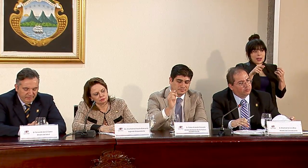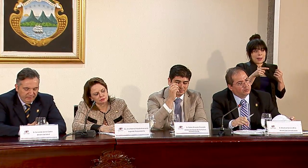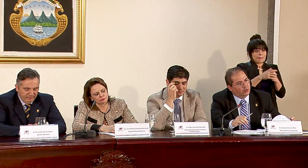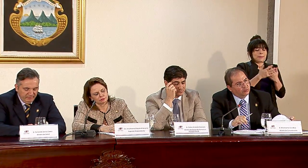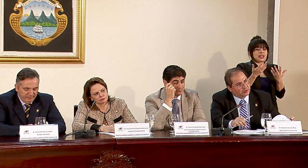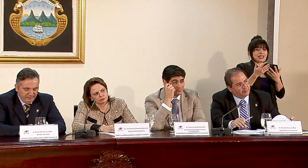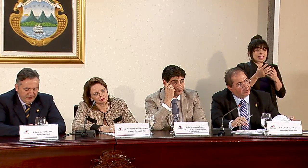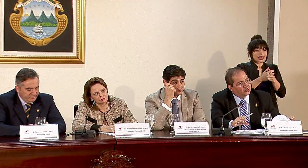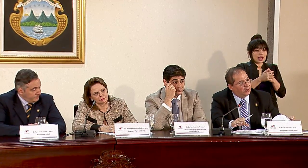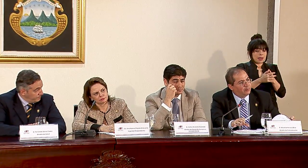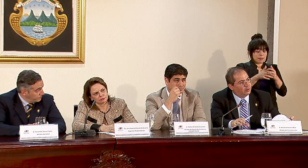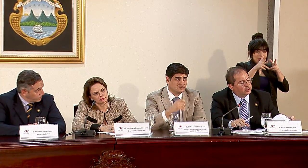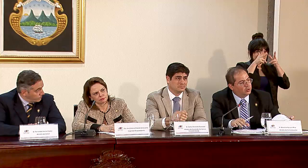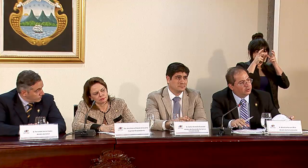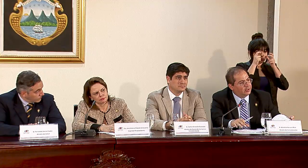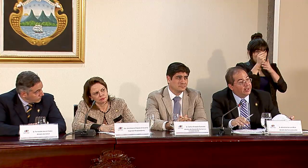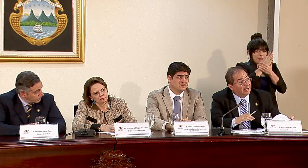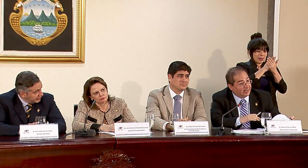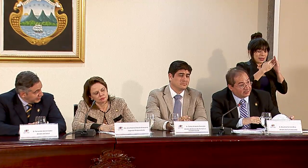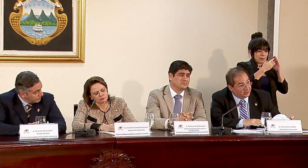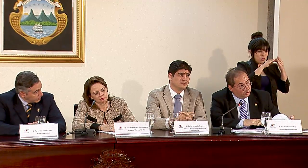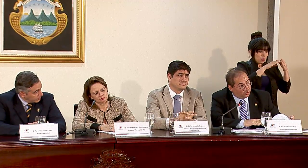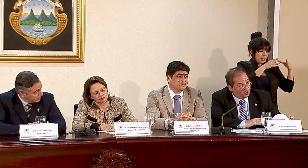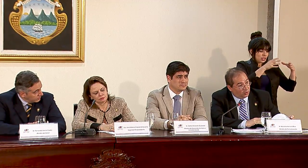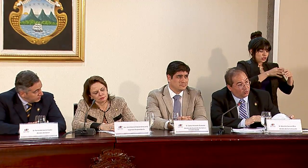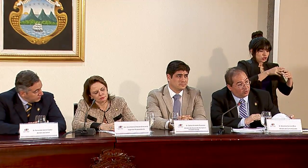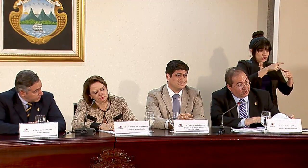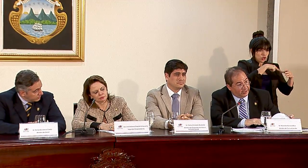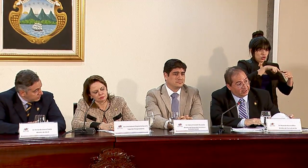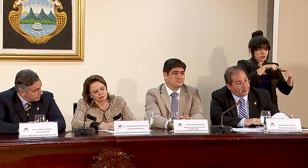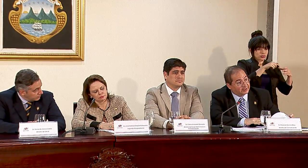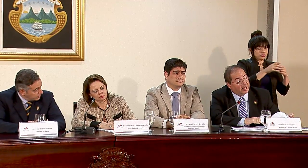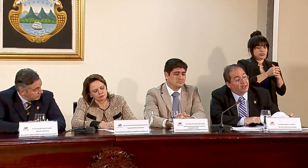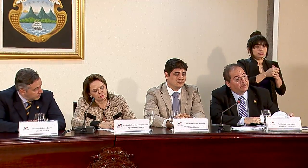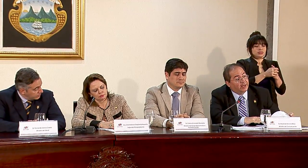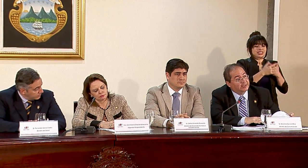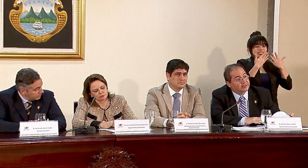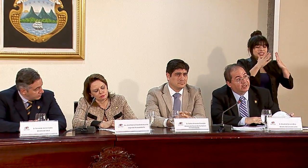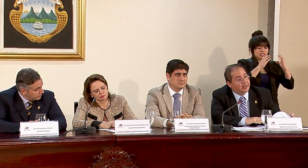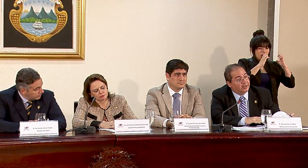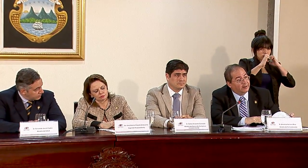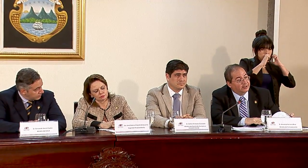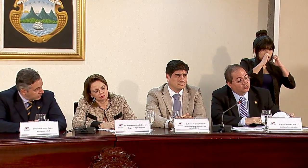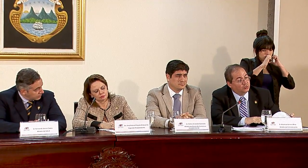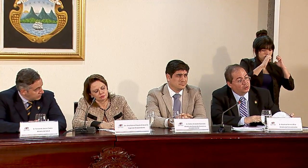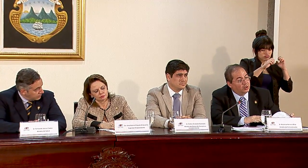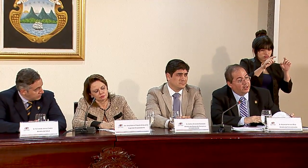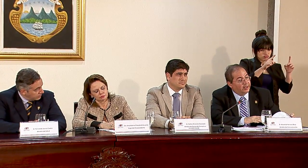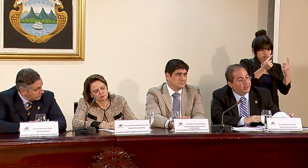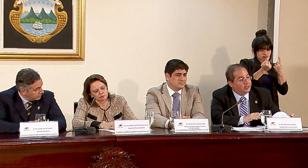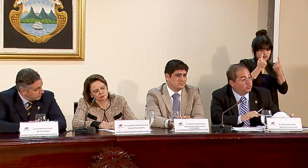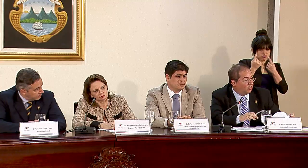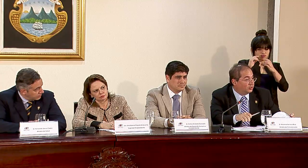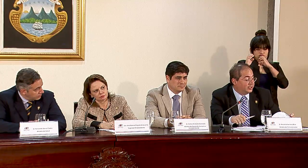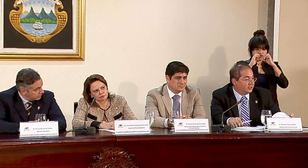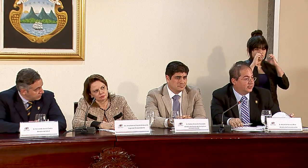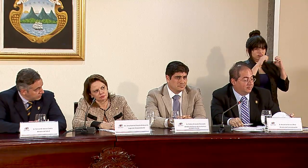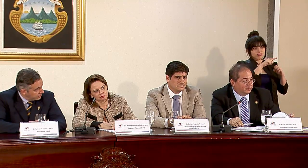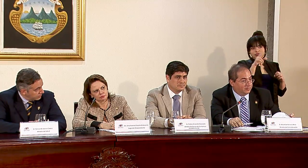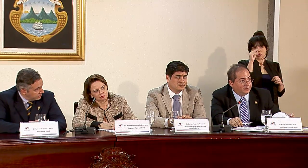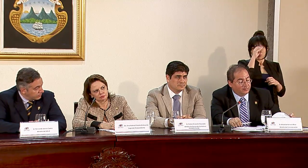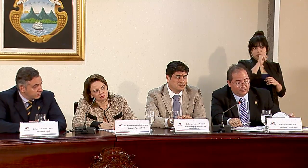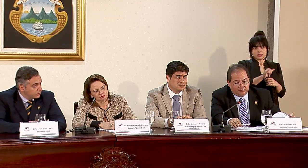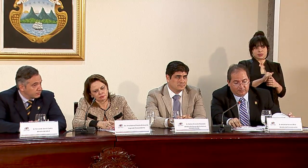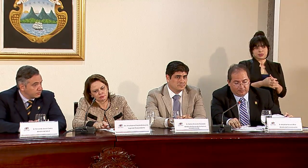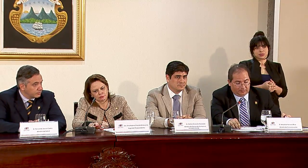percepción de un segmento de la población que ha sido entrevistada para este estudio no lo considera